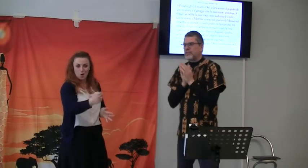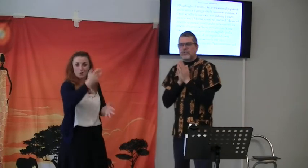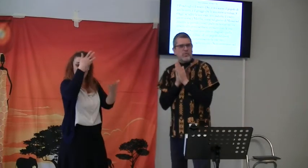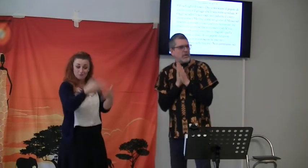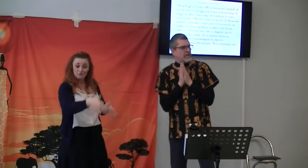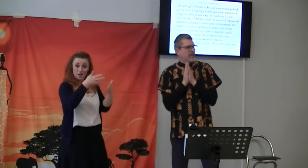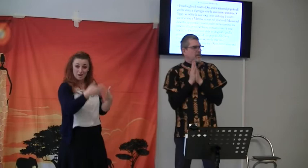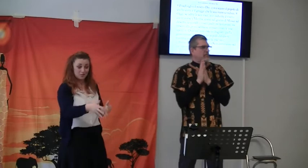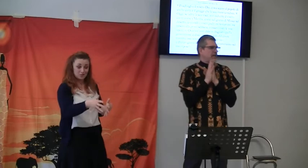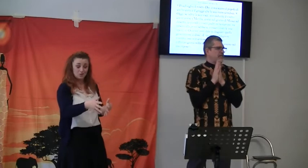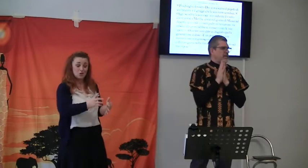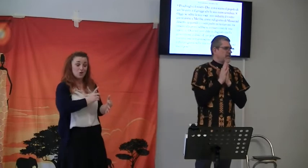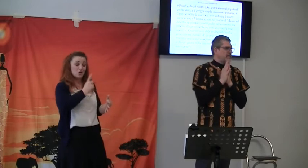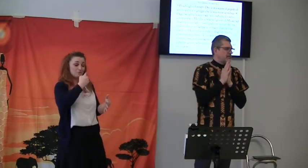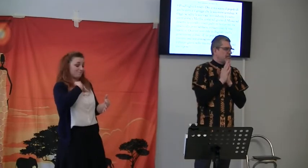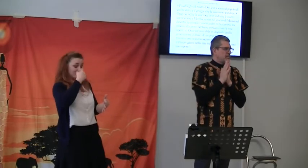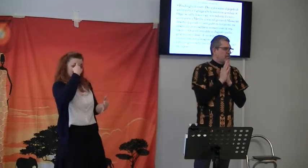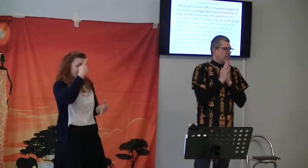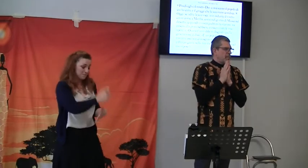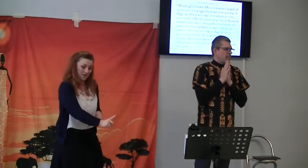Cristo nel loro cuore per la fede?